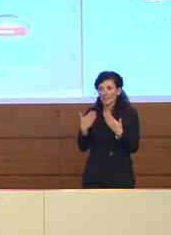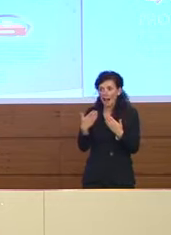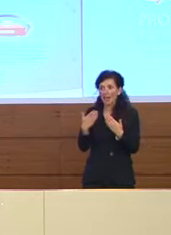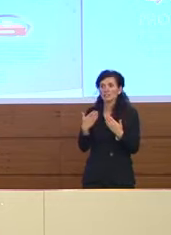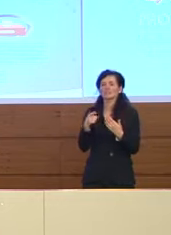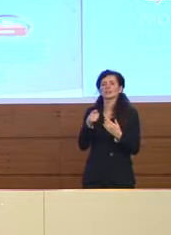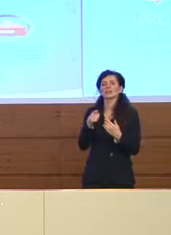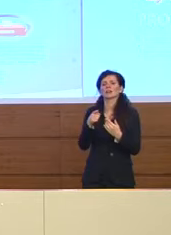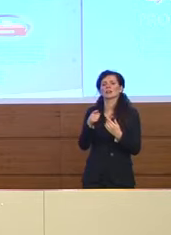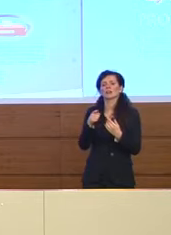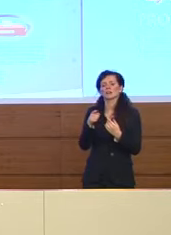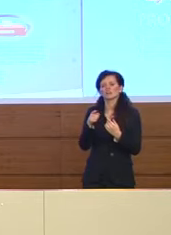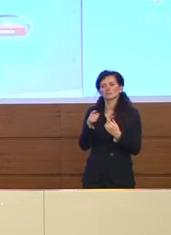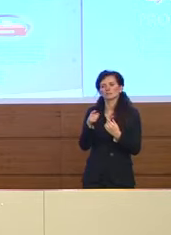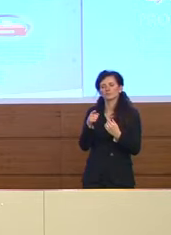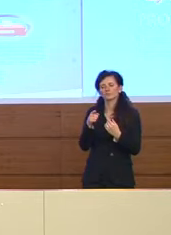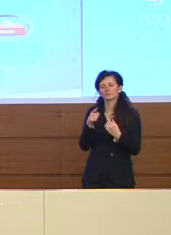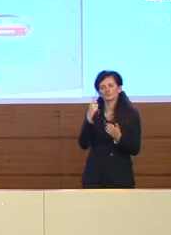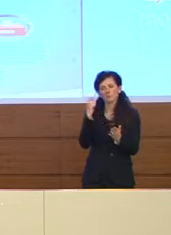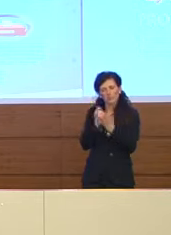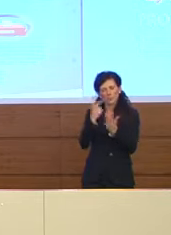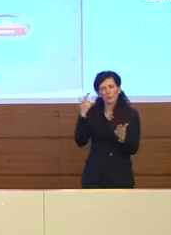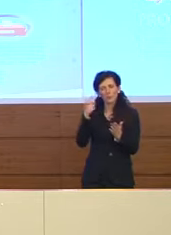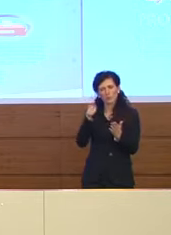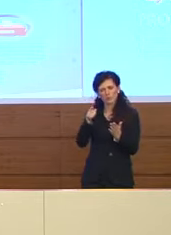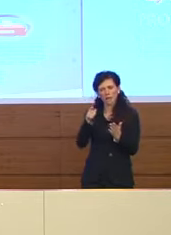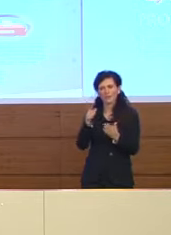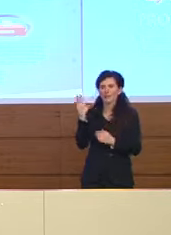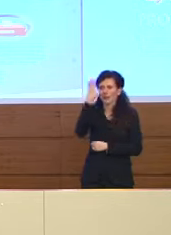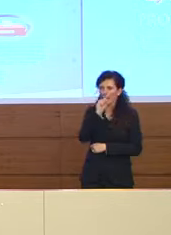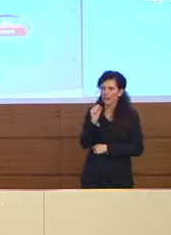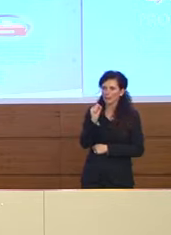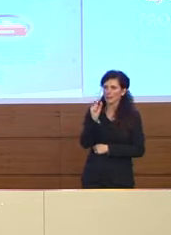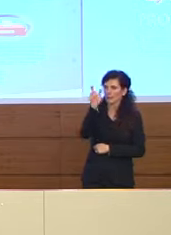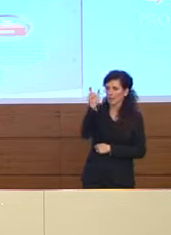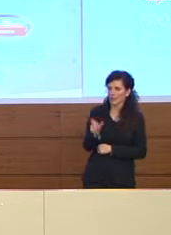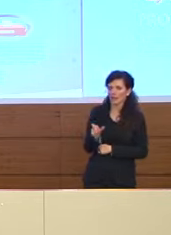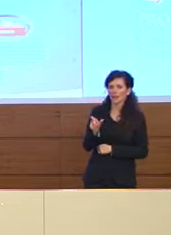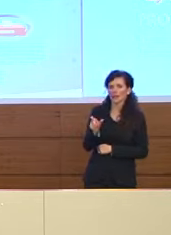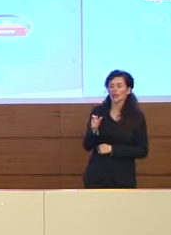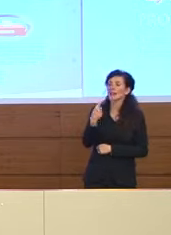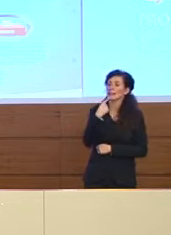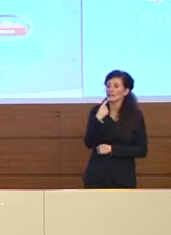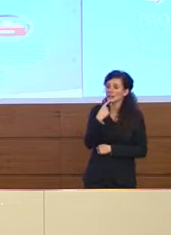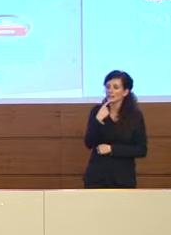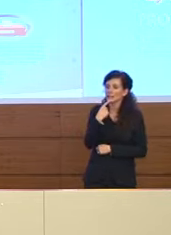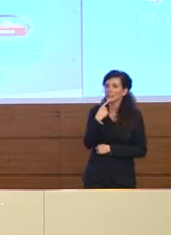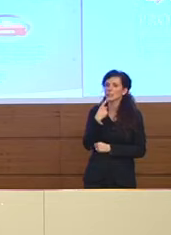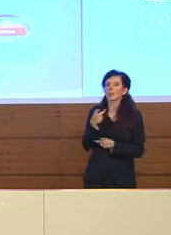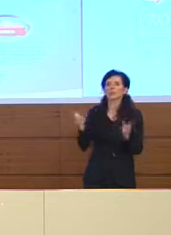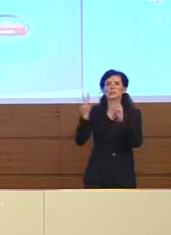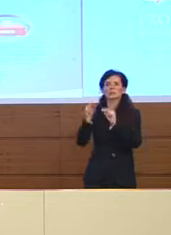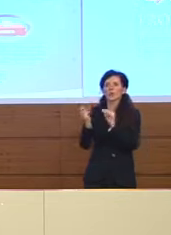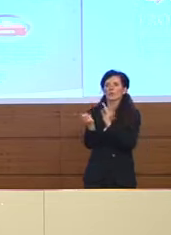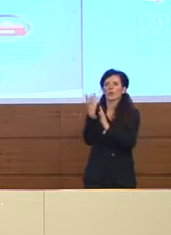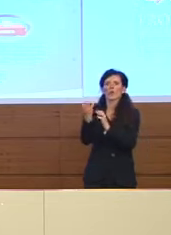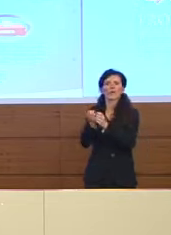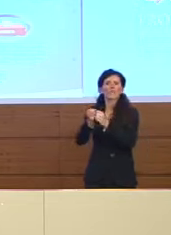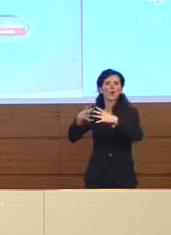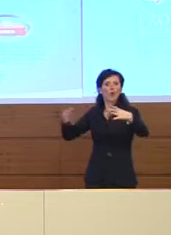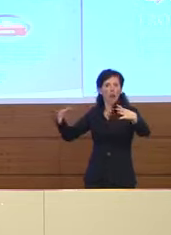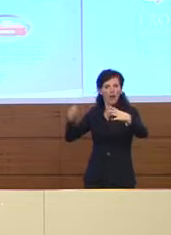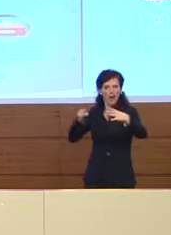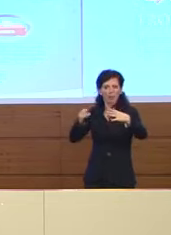prerequisito essenziale di individuare tempestivamente eventuali riaccensioni di focolai